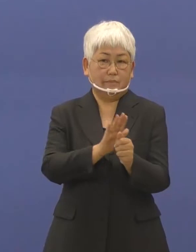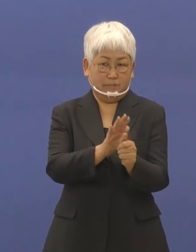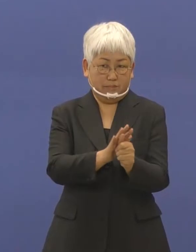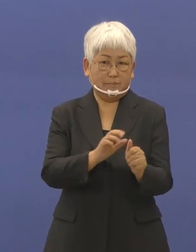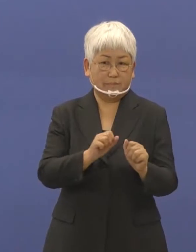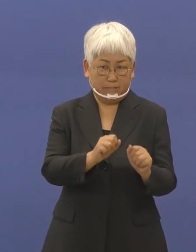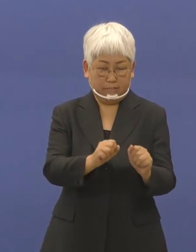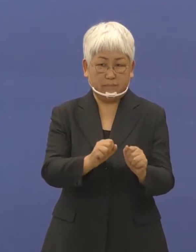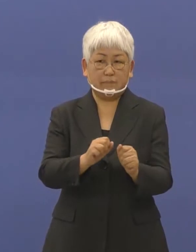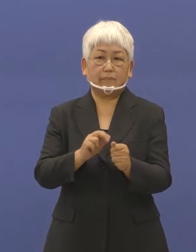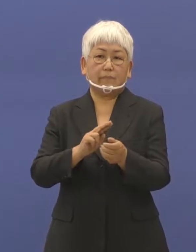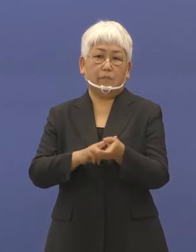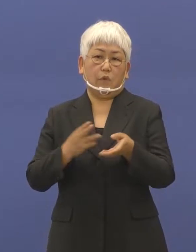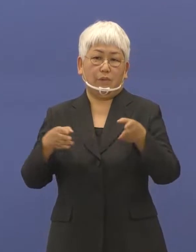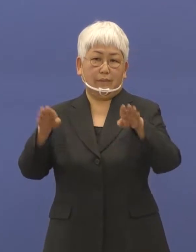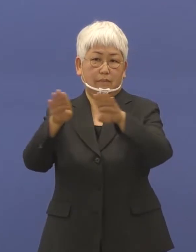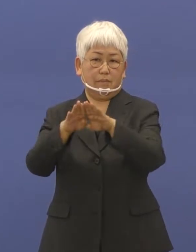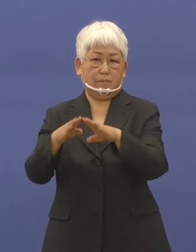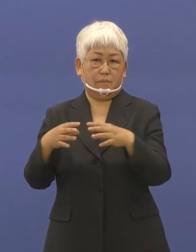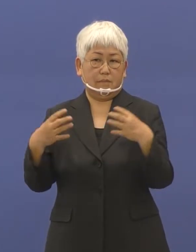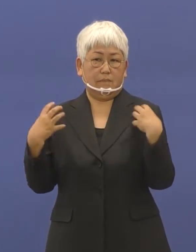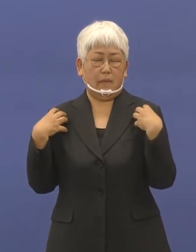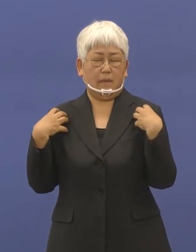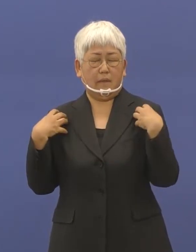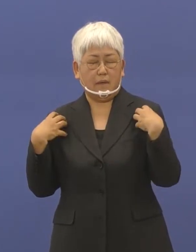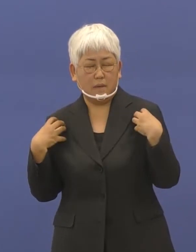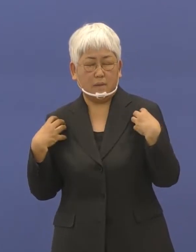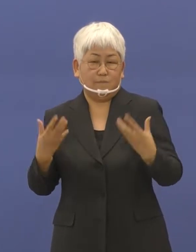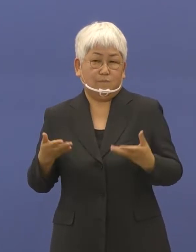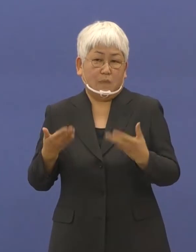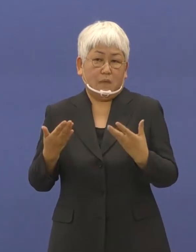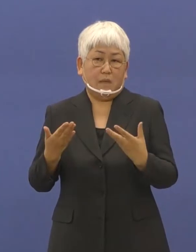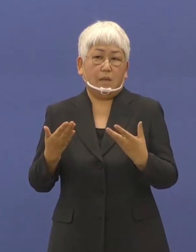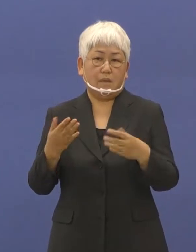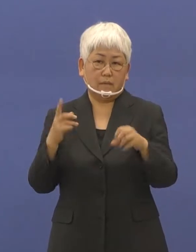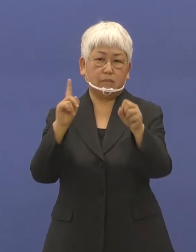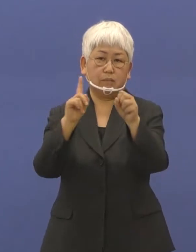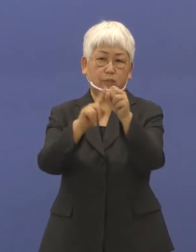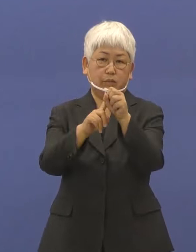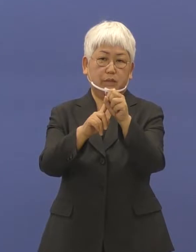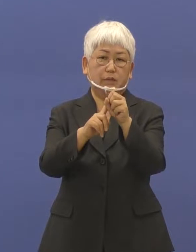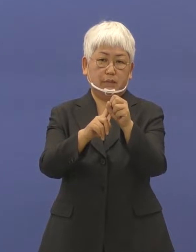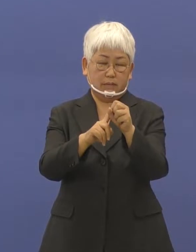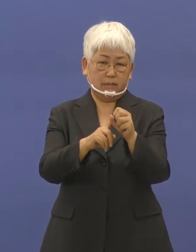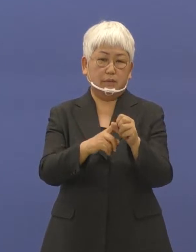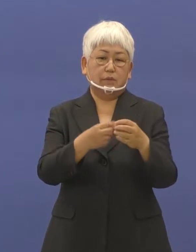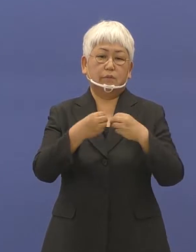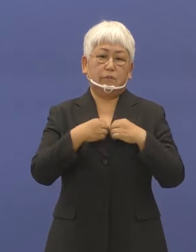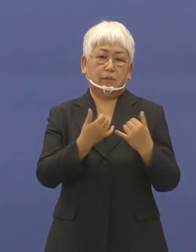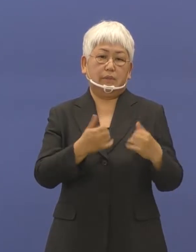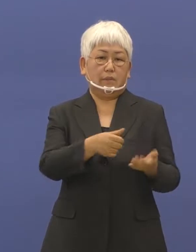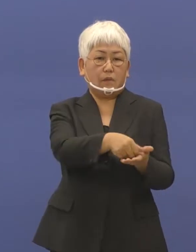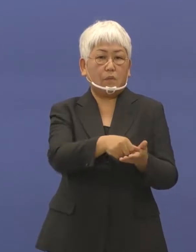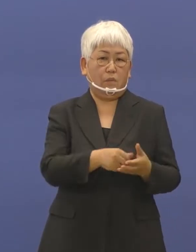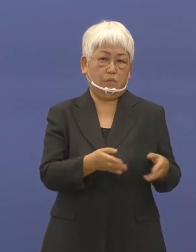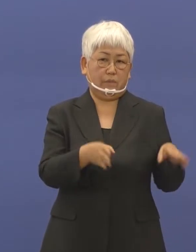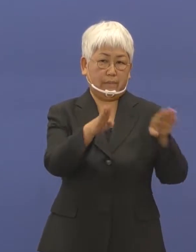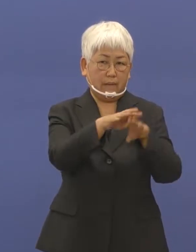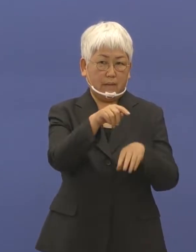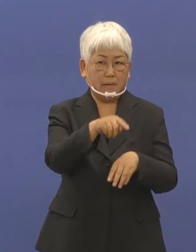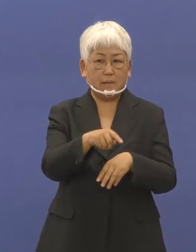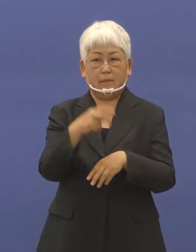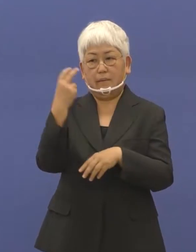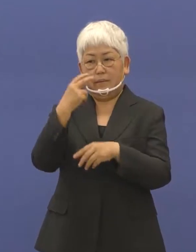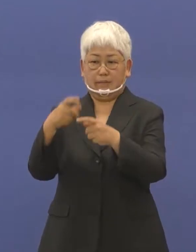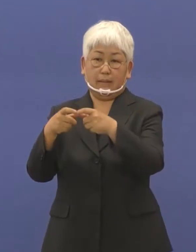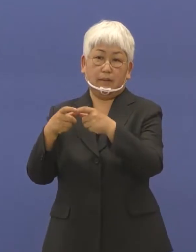して医療機関の負担軽減を図るため、岩手陽性者登録センターと岩手検査